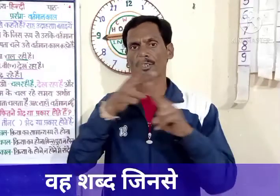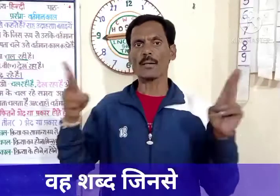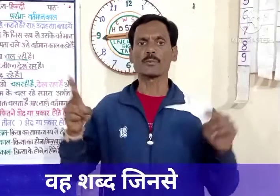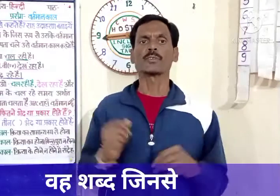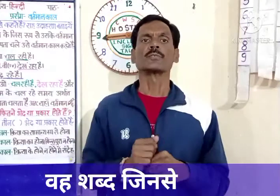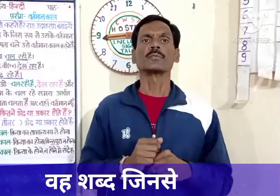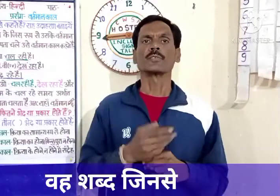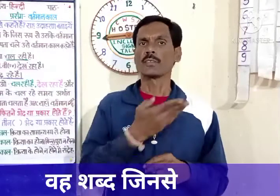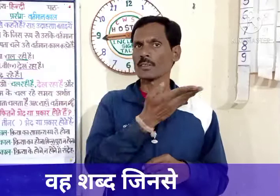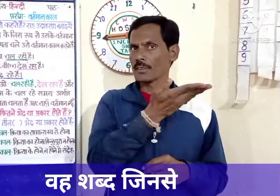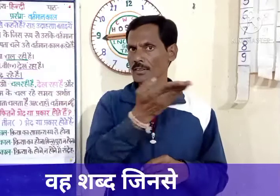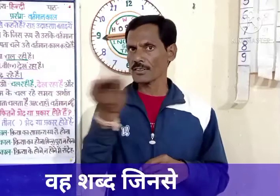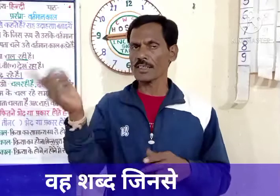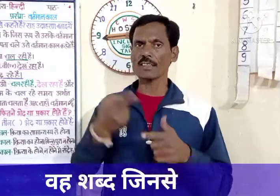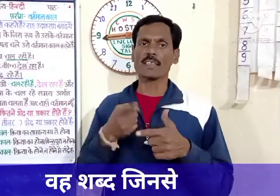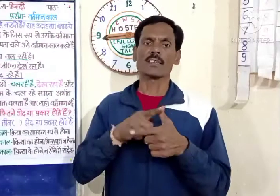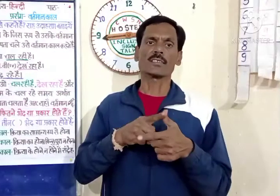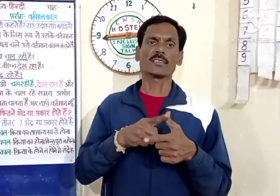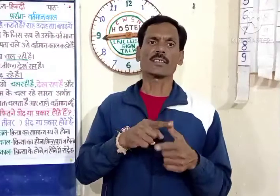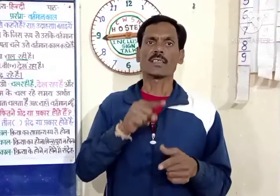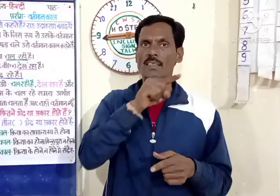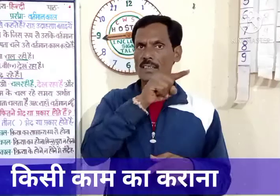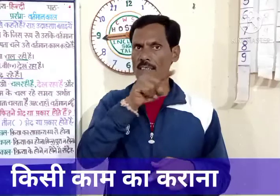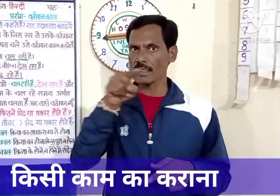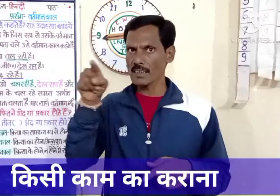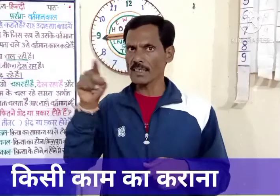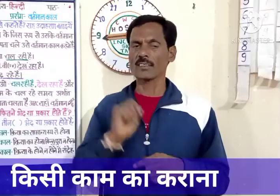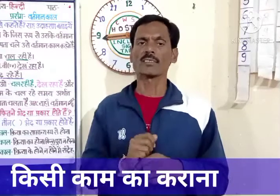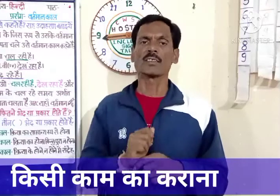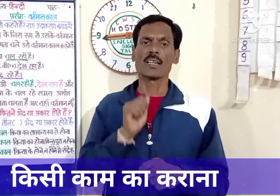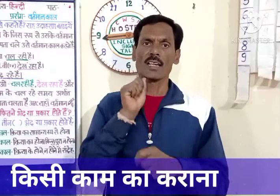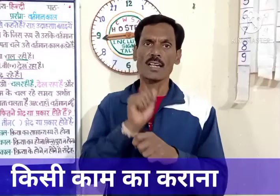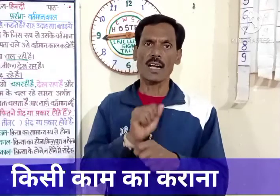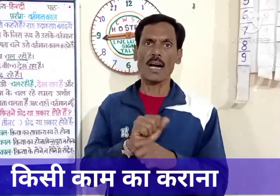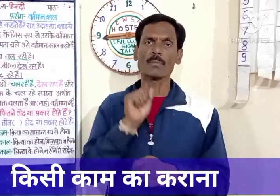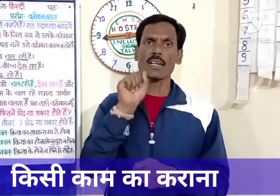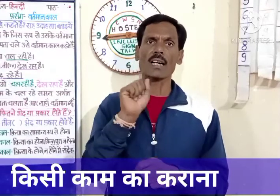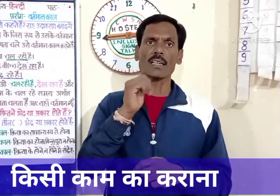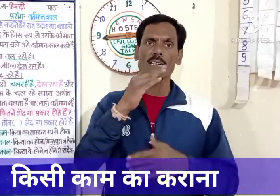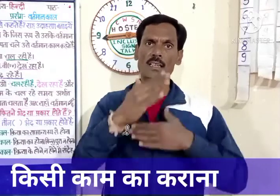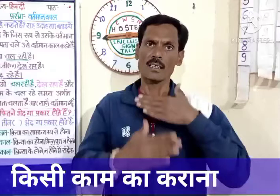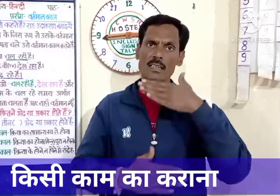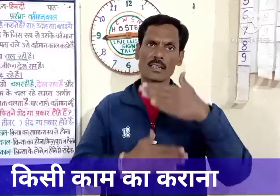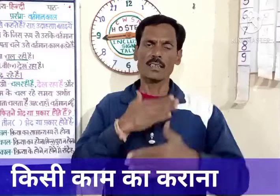शब्द जिनसे किसी काम का